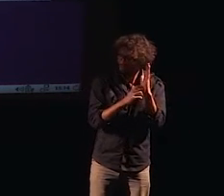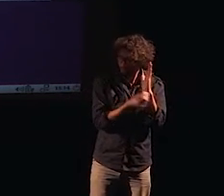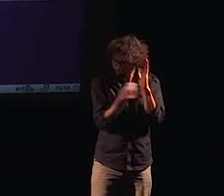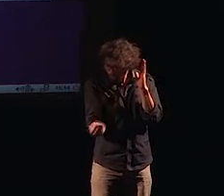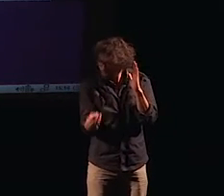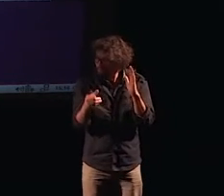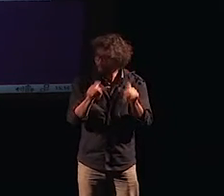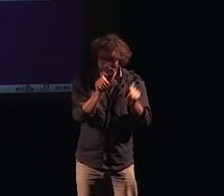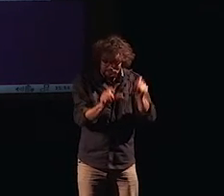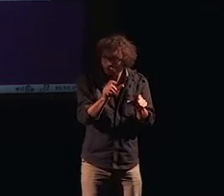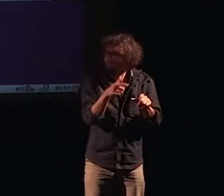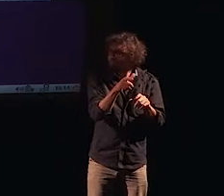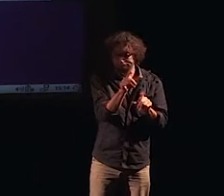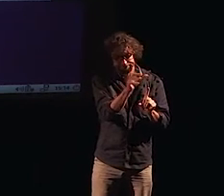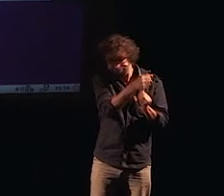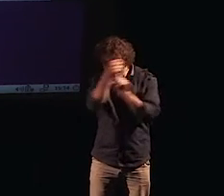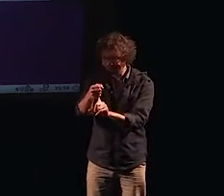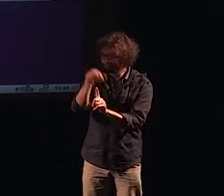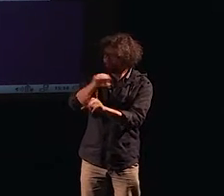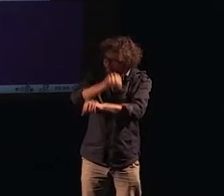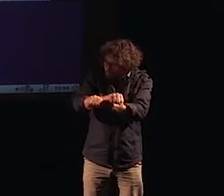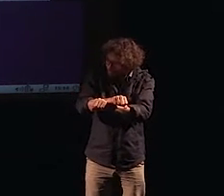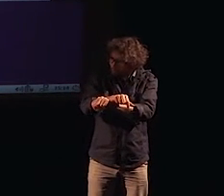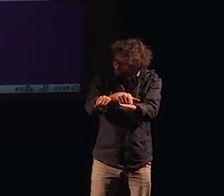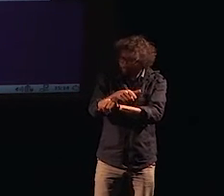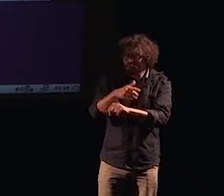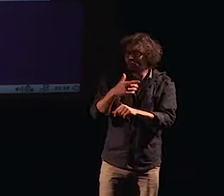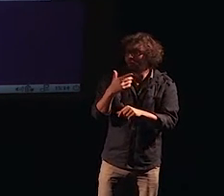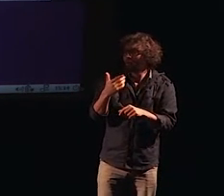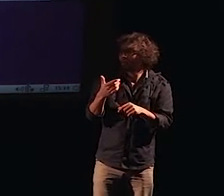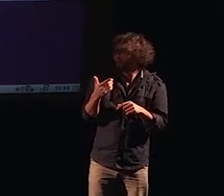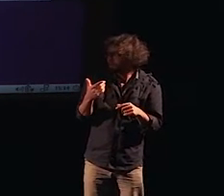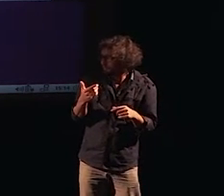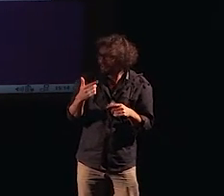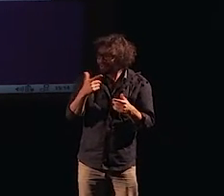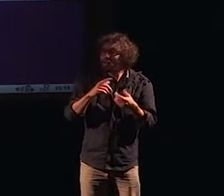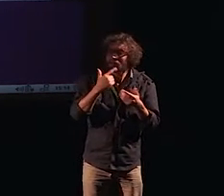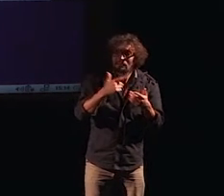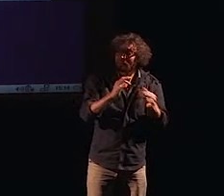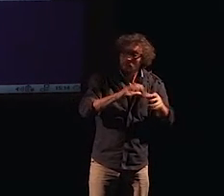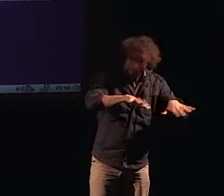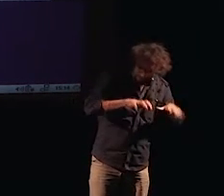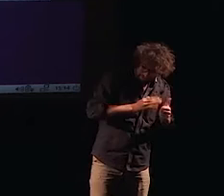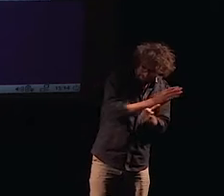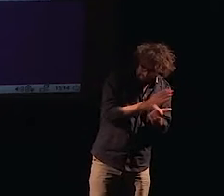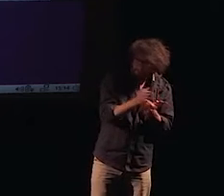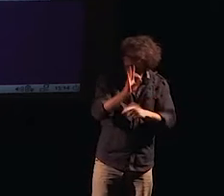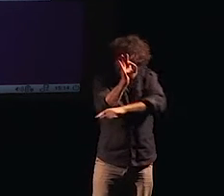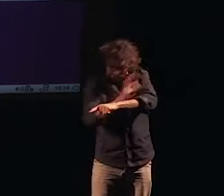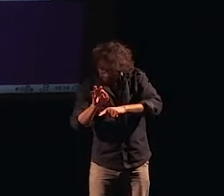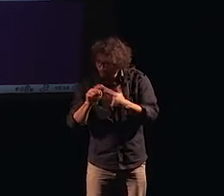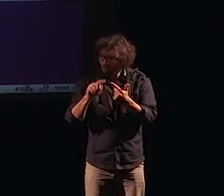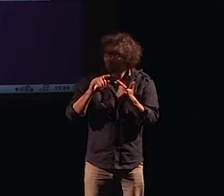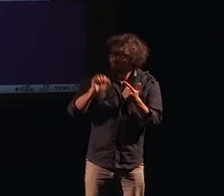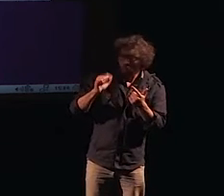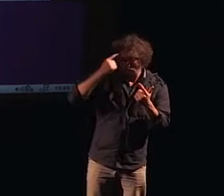gens-là à se retrouver en prison. Ça va être Donc ça va être à la fois administratif, architectural, ça peut être la pensée, ça peut